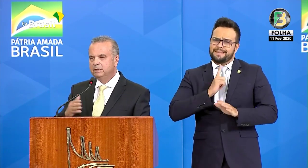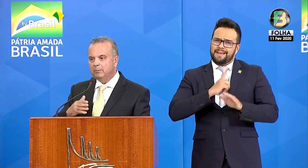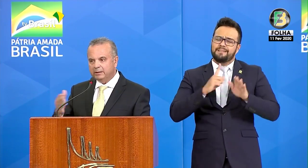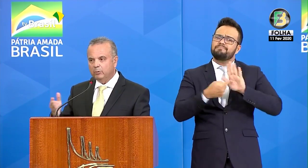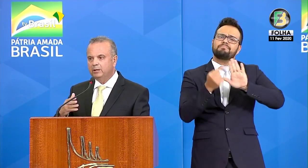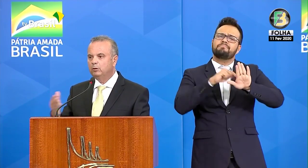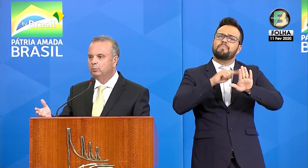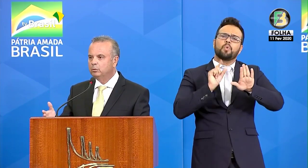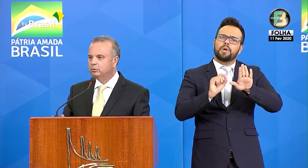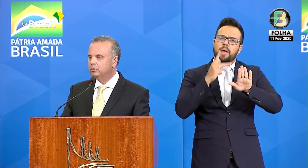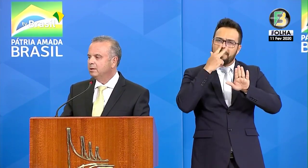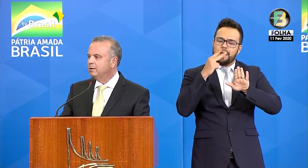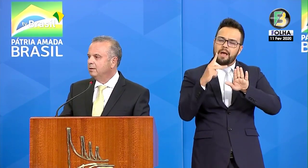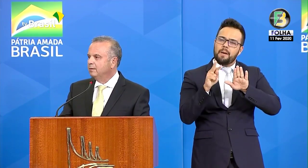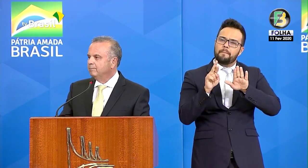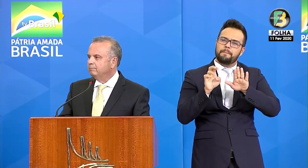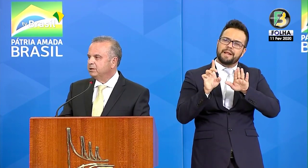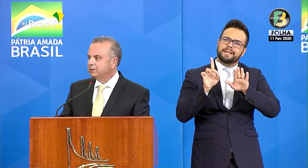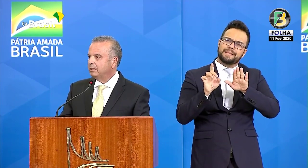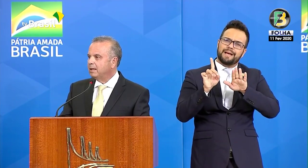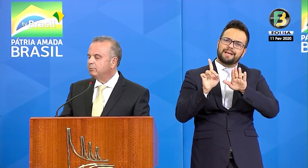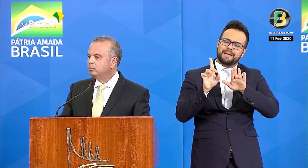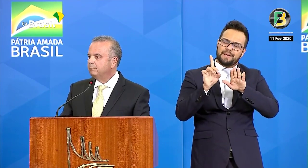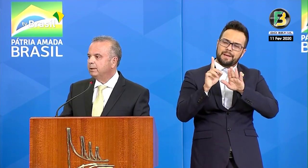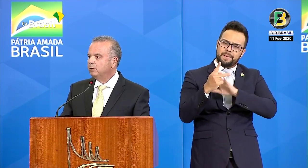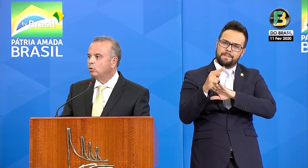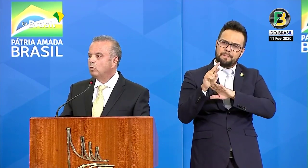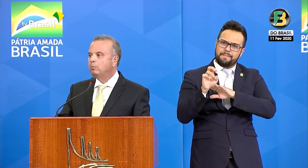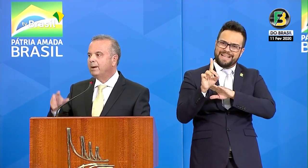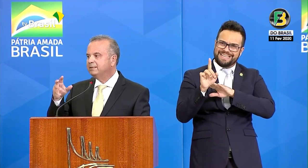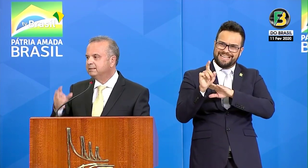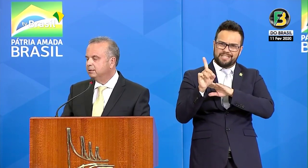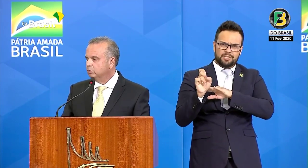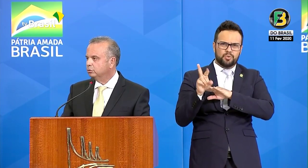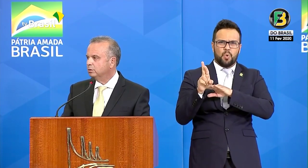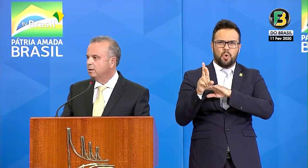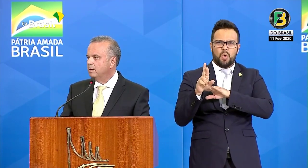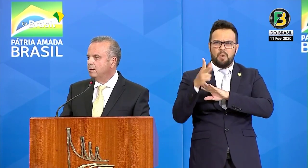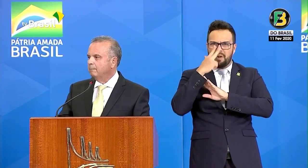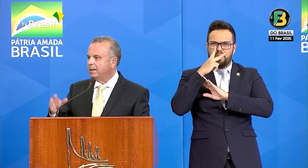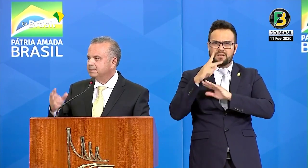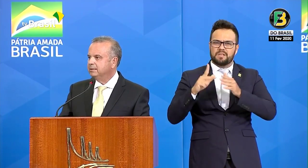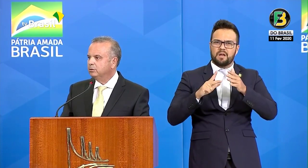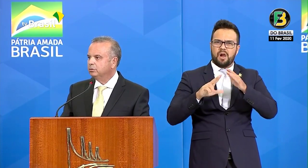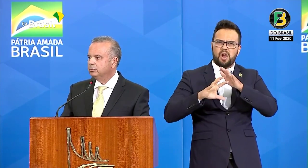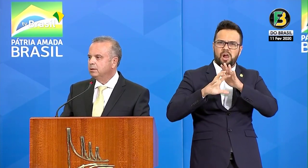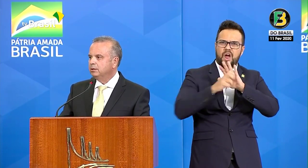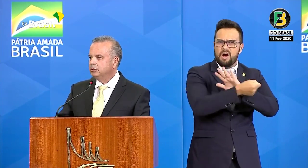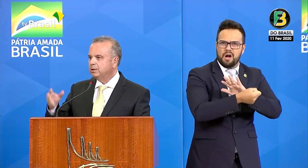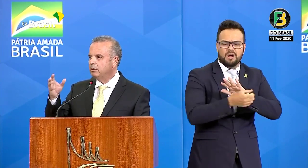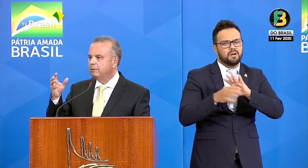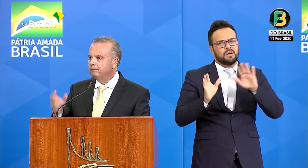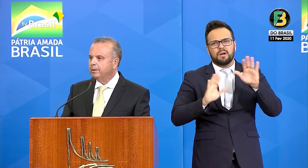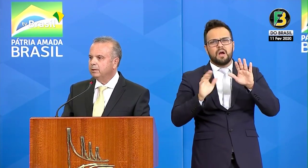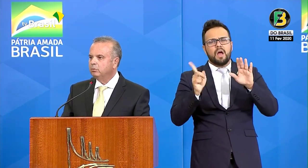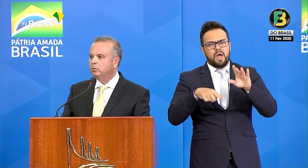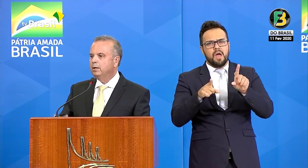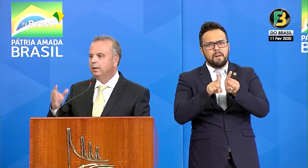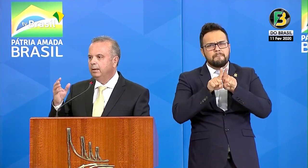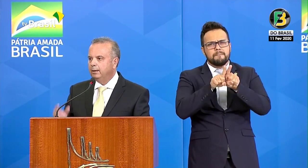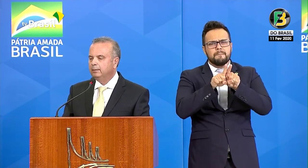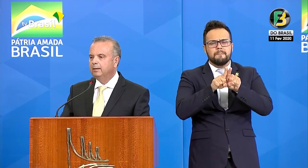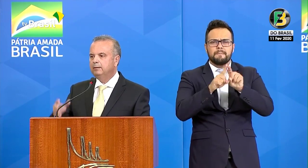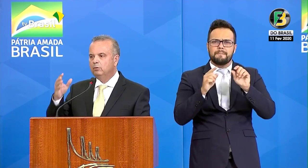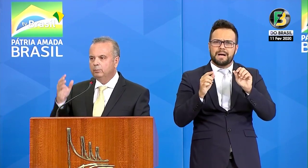sentido diametralmente oposto, mas tratarmos o empreendedor como parceiros que geram